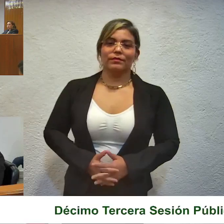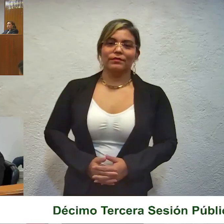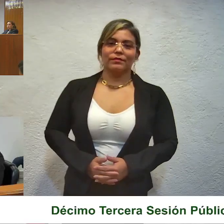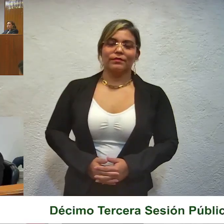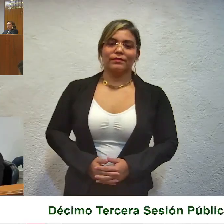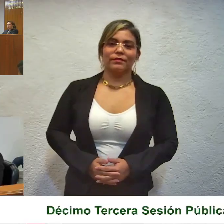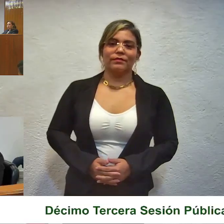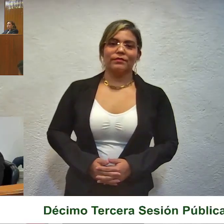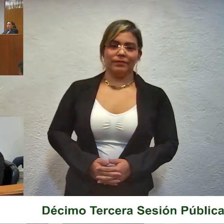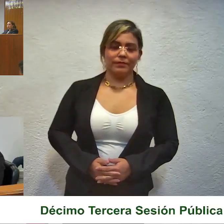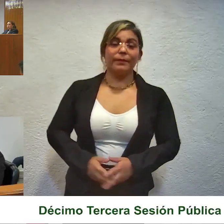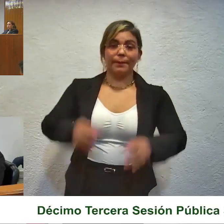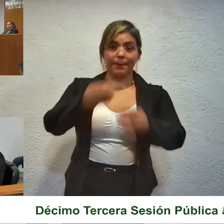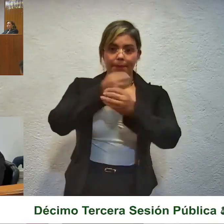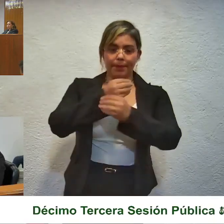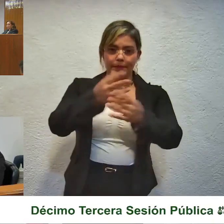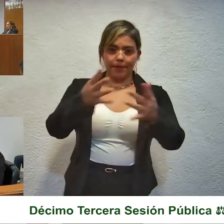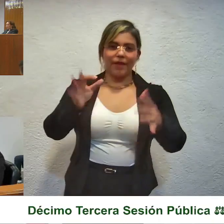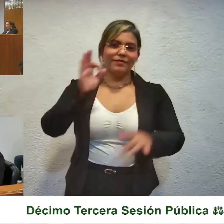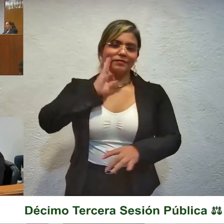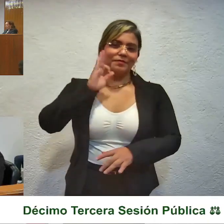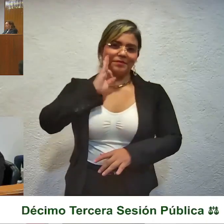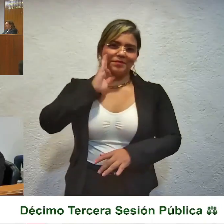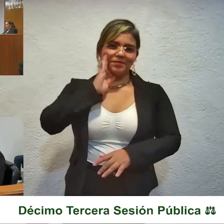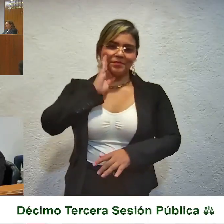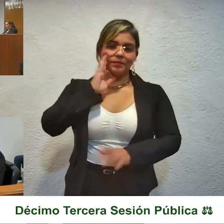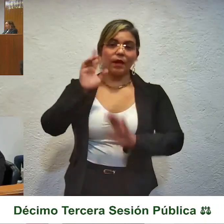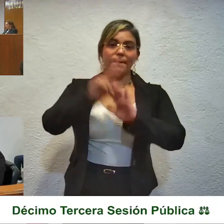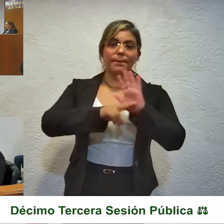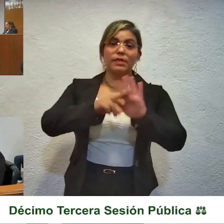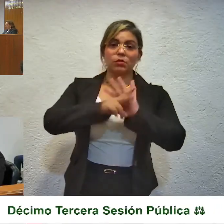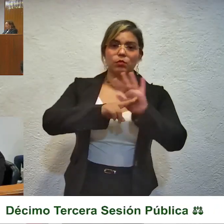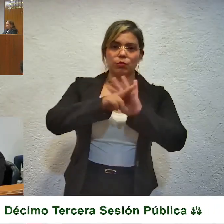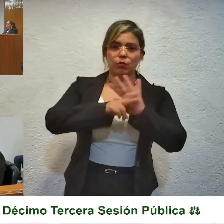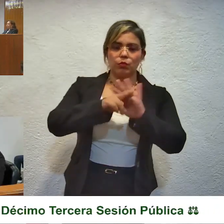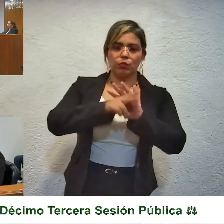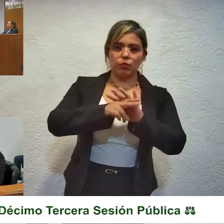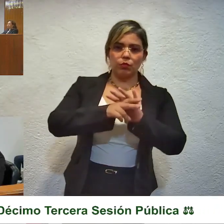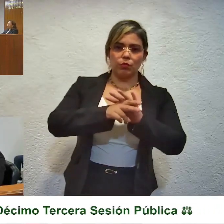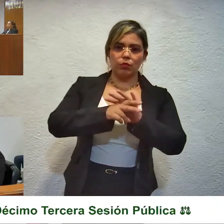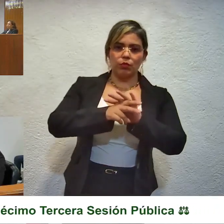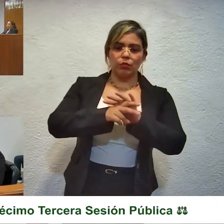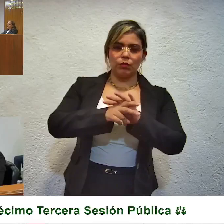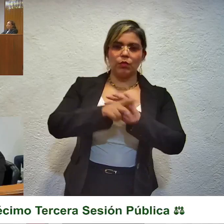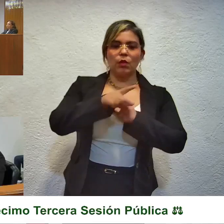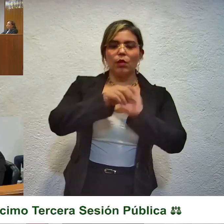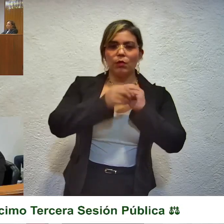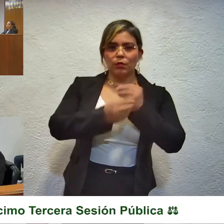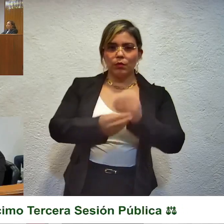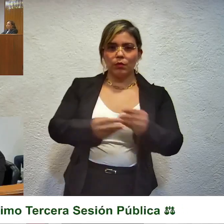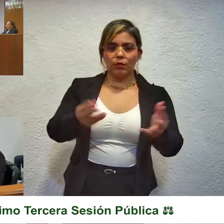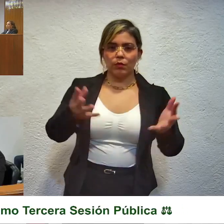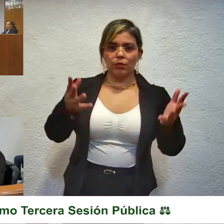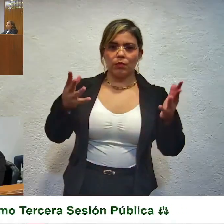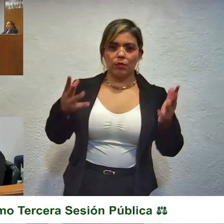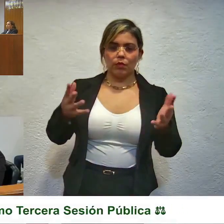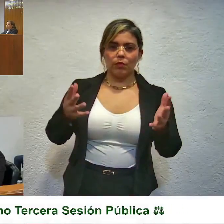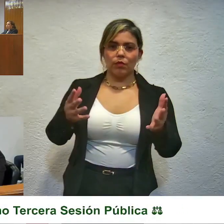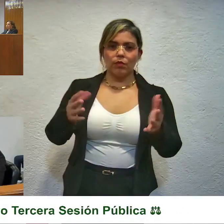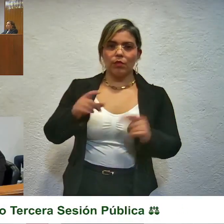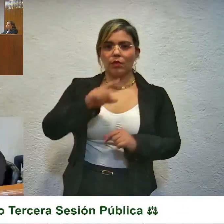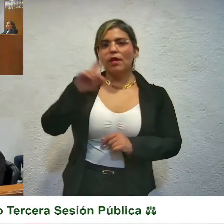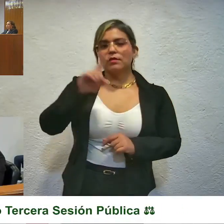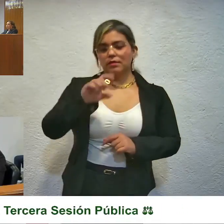Permitió la difusión a través de la red social Facebook de un material audiovisual en formato Reel publicado en el perfil denominado